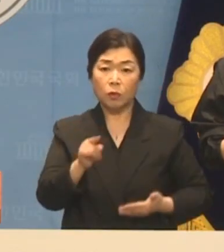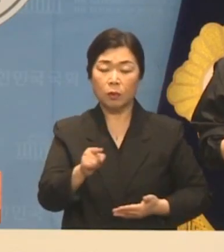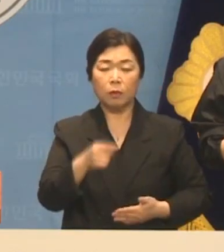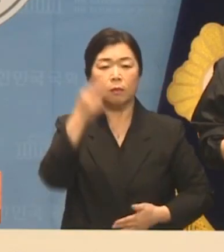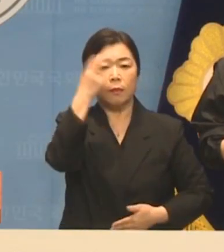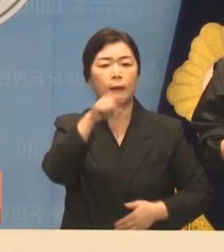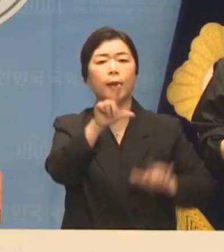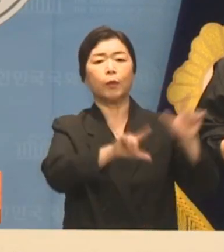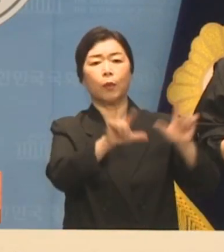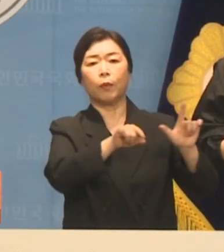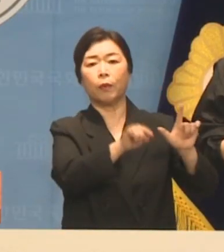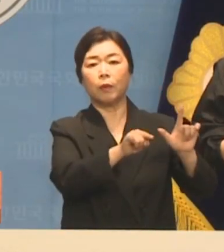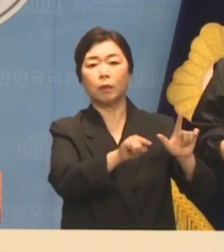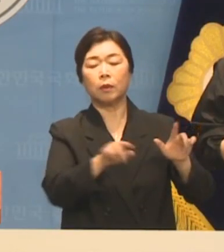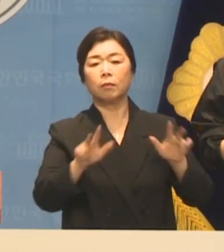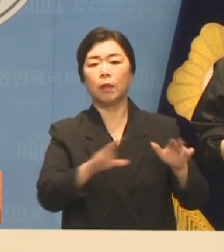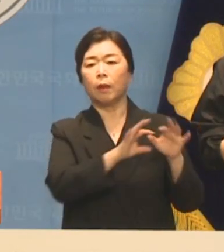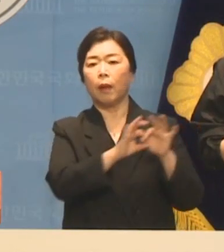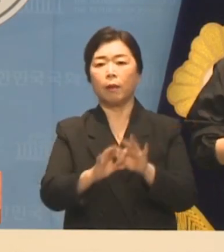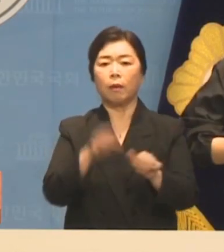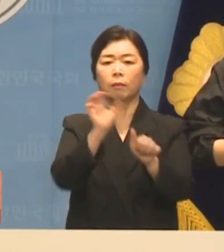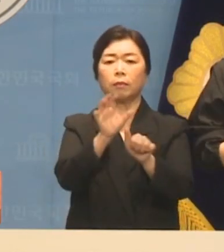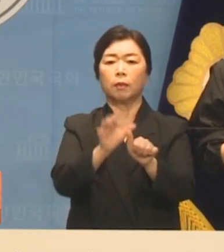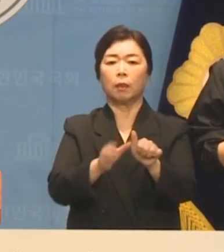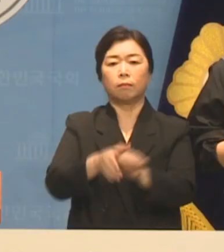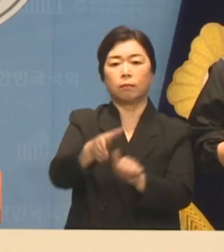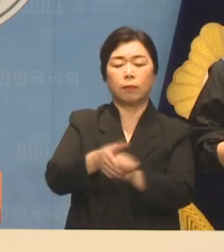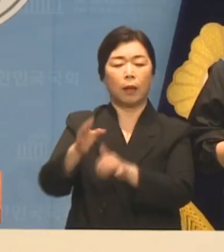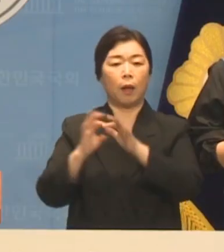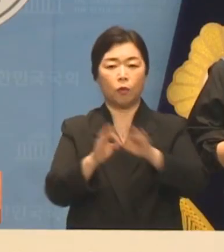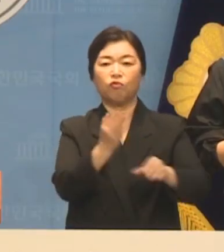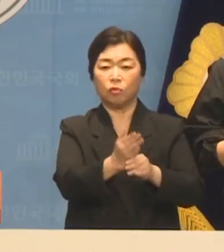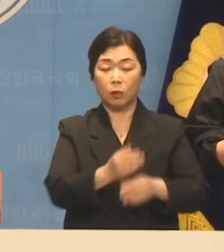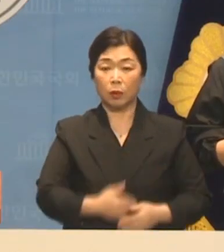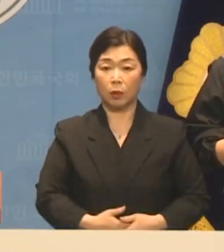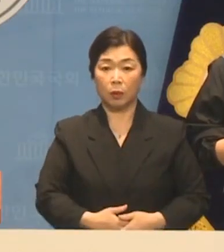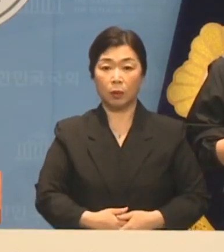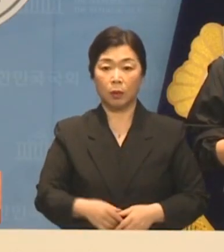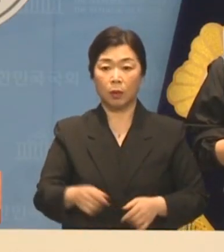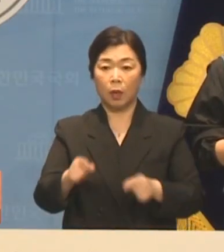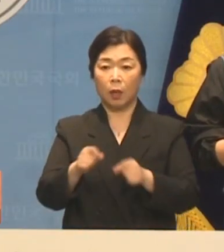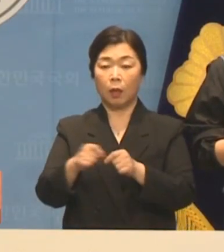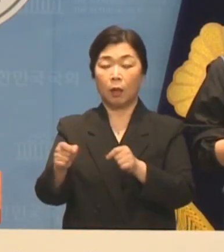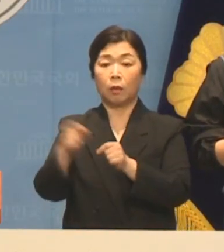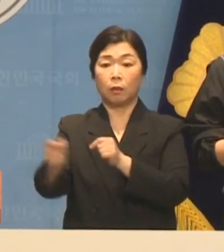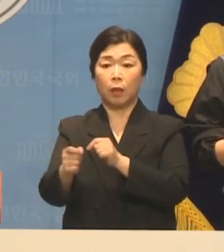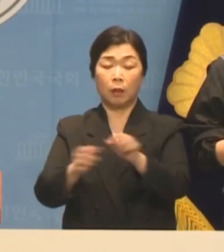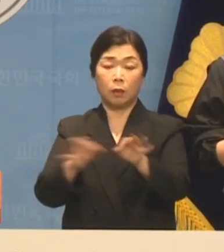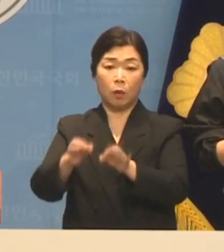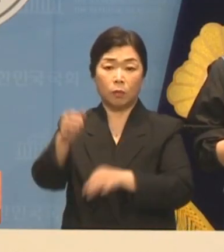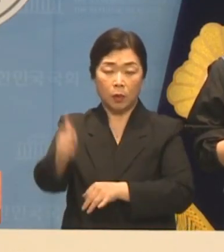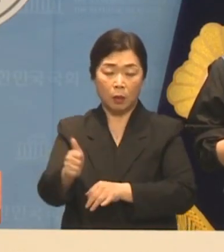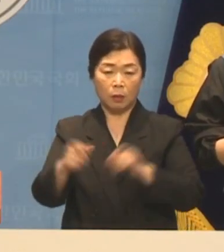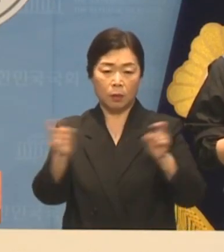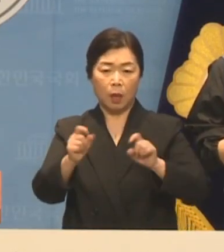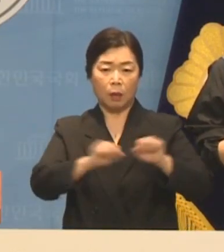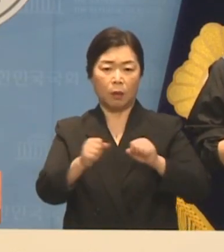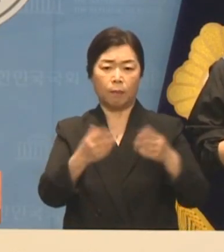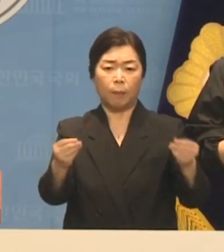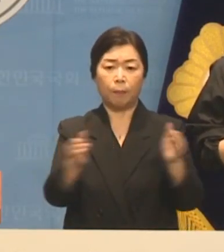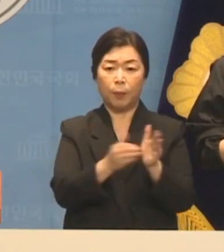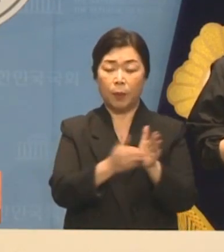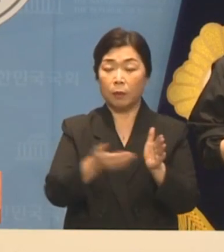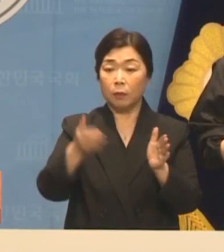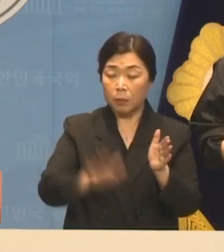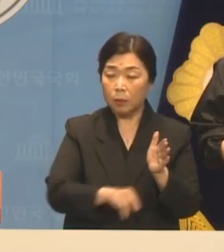행태는 여전히 지속되고 있습니다. 대리점장은 쟁의 행위가 끝났음에도 쟁의 행위에 참여한